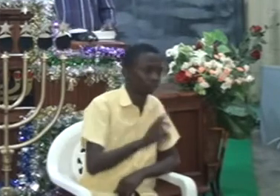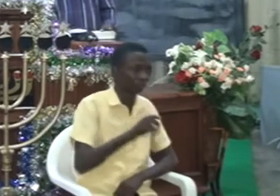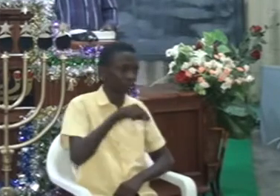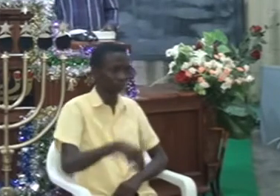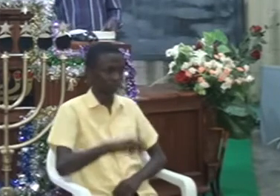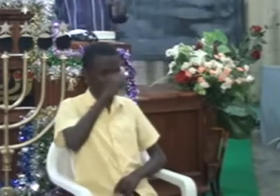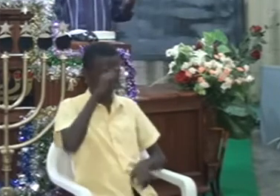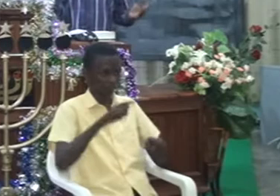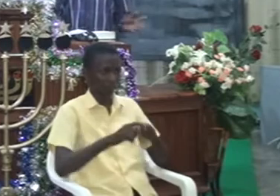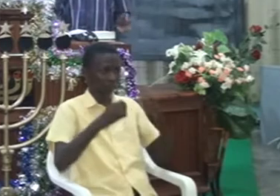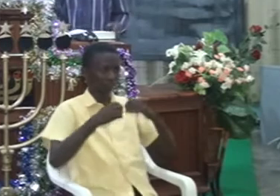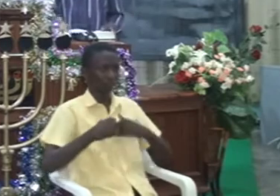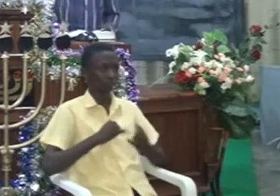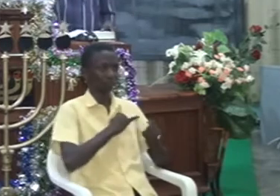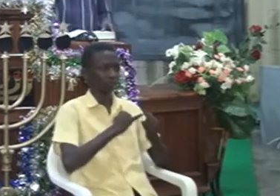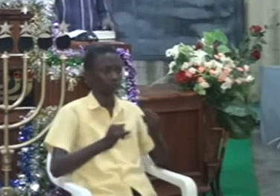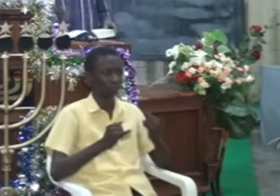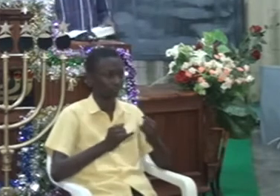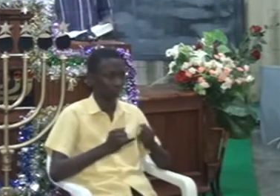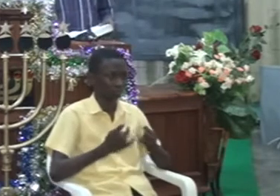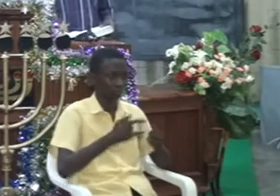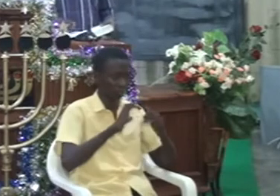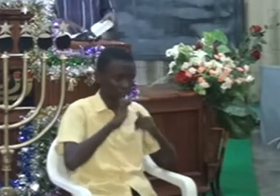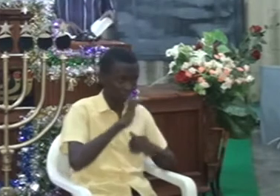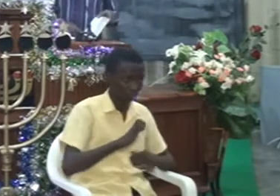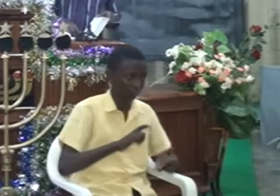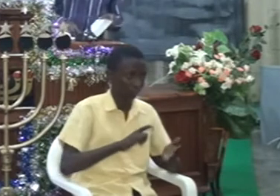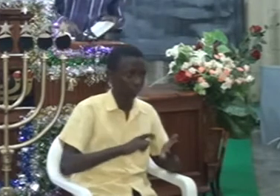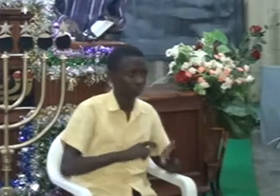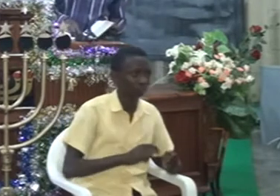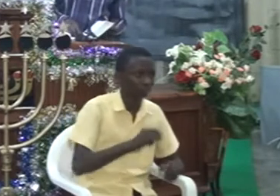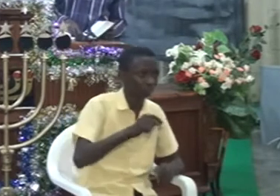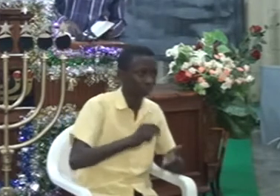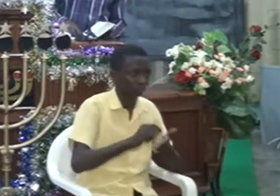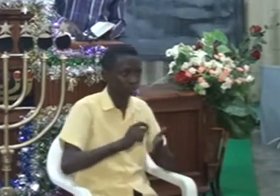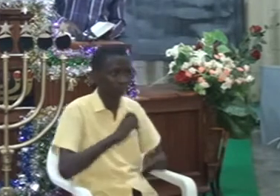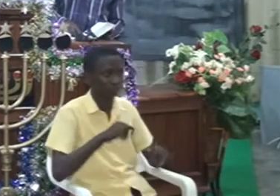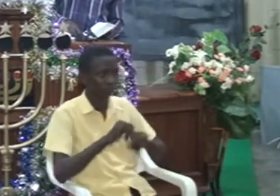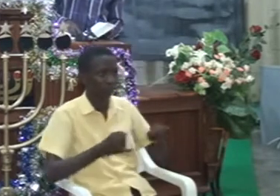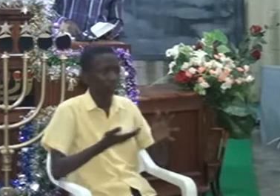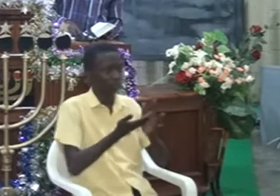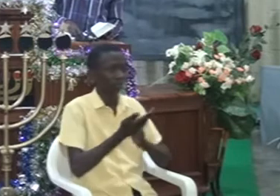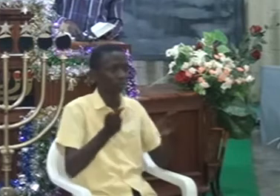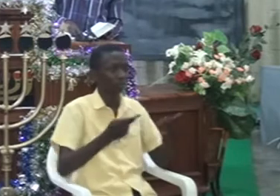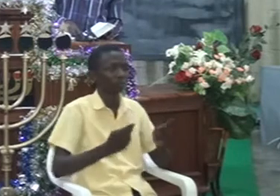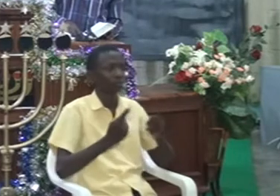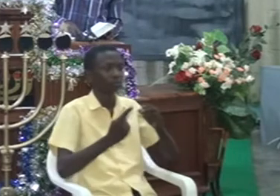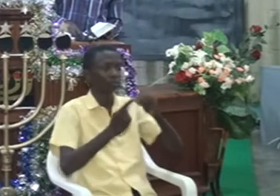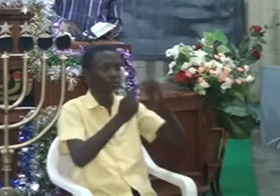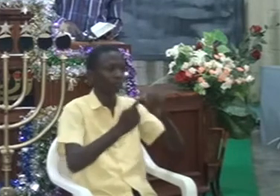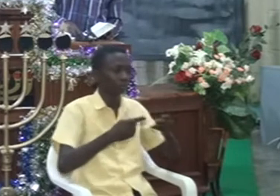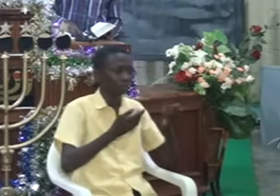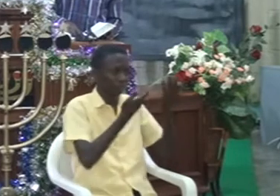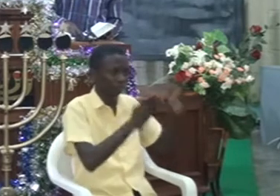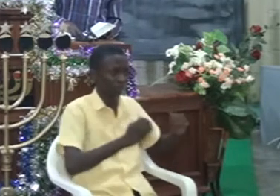mstari 17 ambao ndugu mpendwa anatoa kusoma. Il est écrit si par l'offense d'un seul la mort a